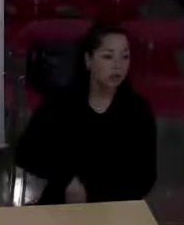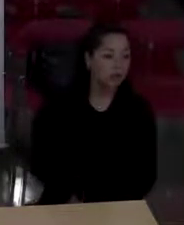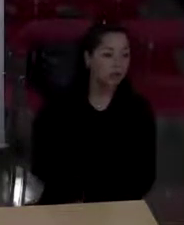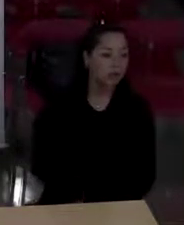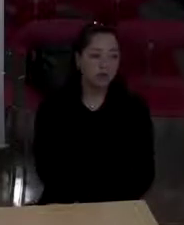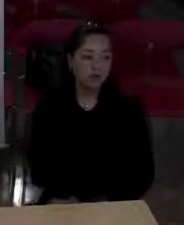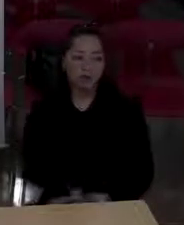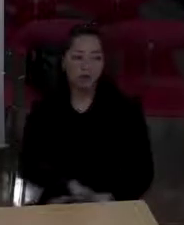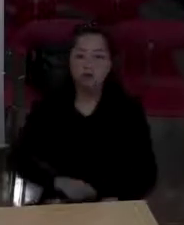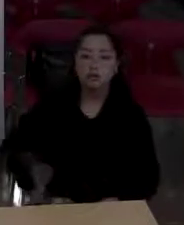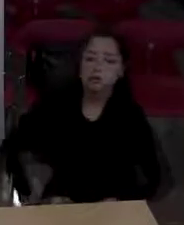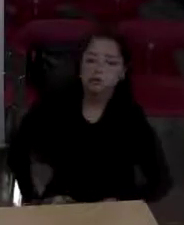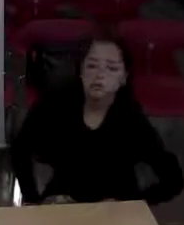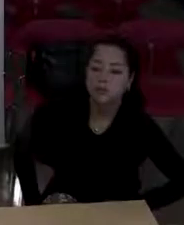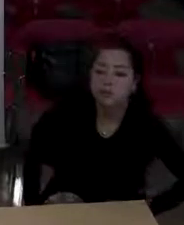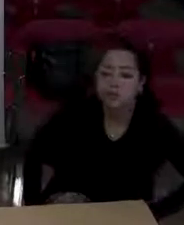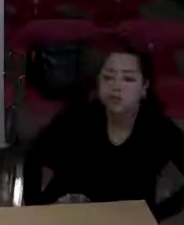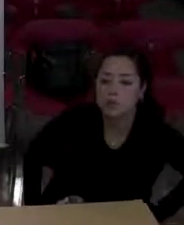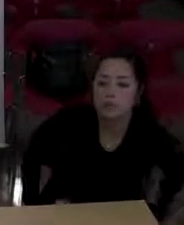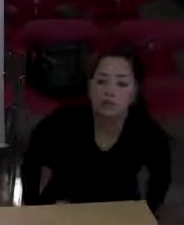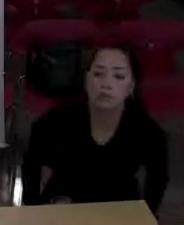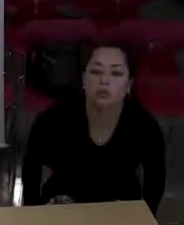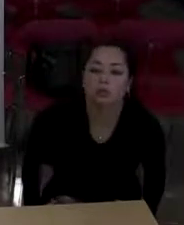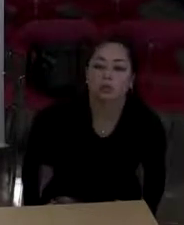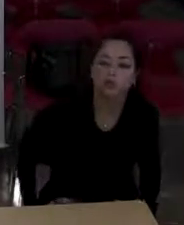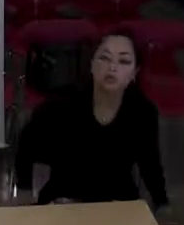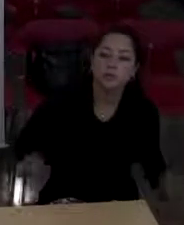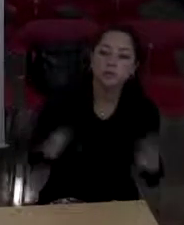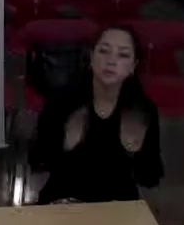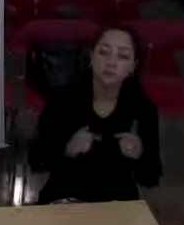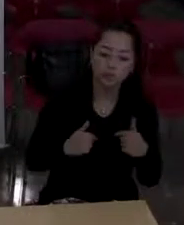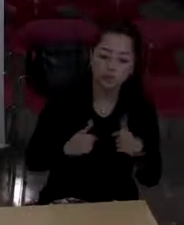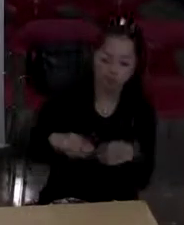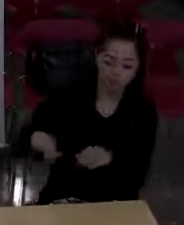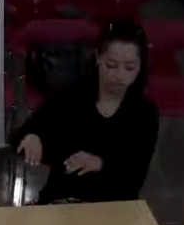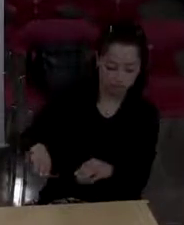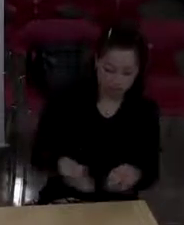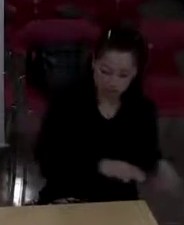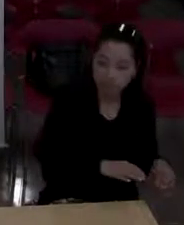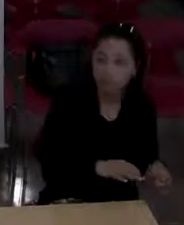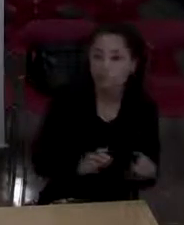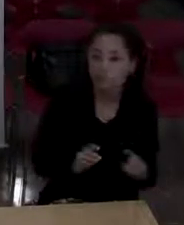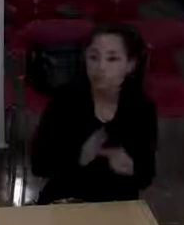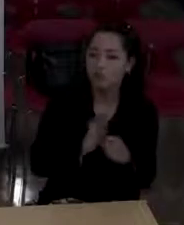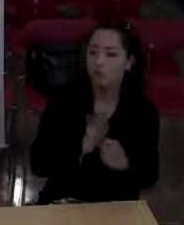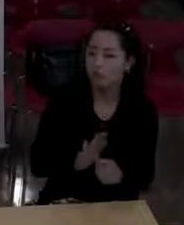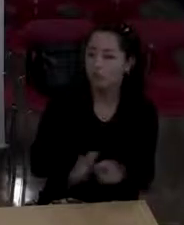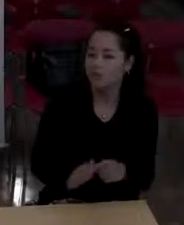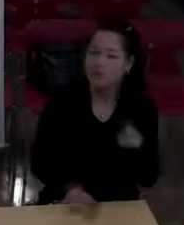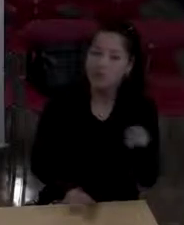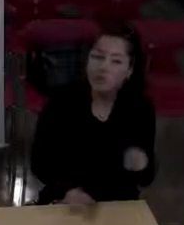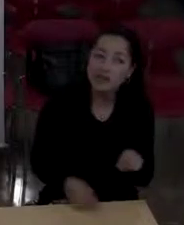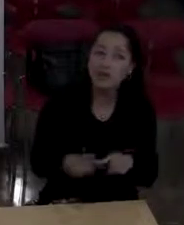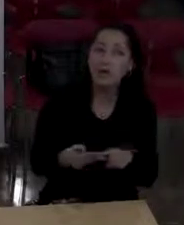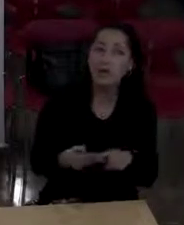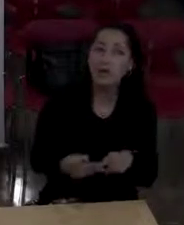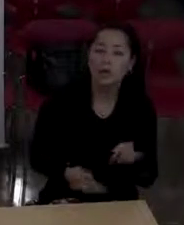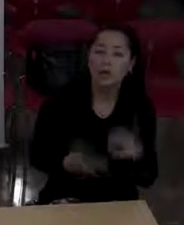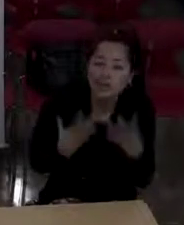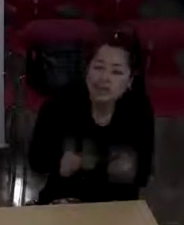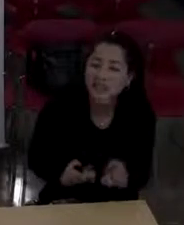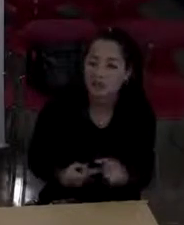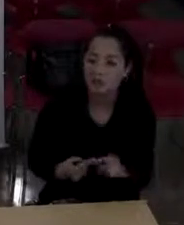la risa. Los bebés muestran a sus cuidadores los tiempos y las necesidades que tienen. Entonces, ya